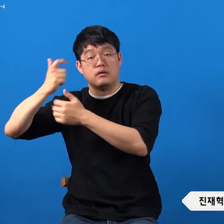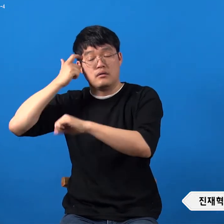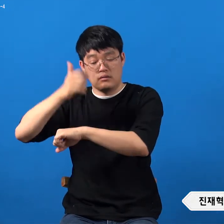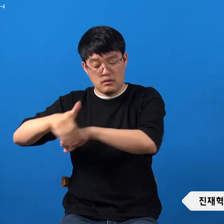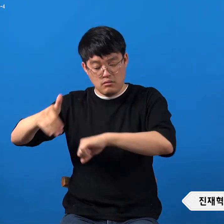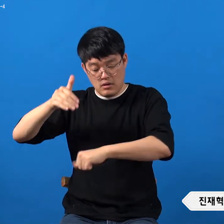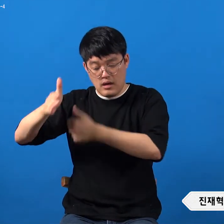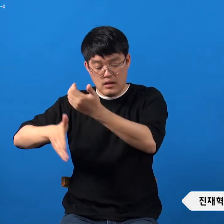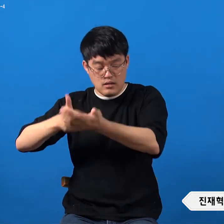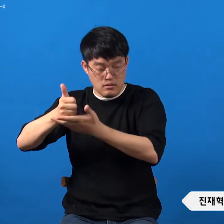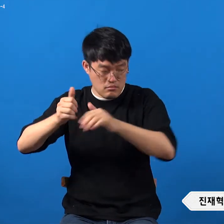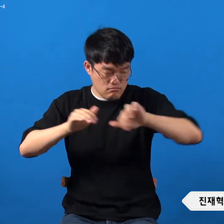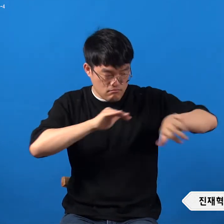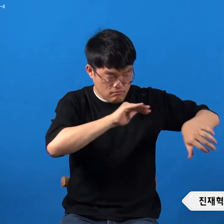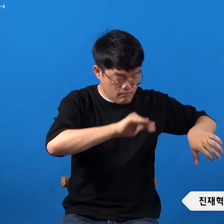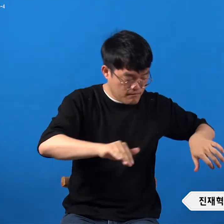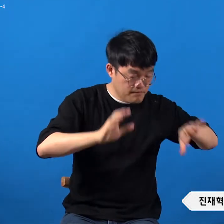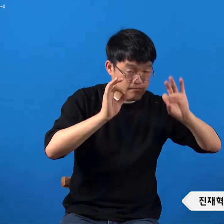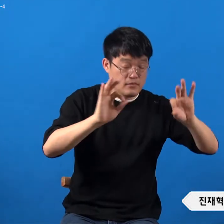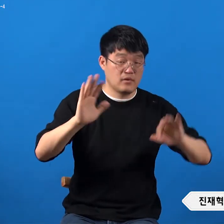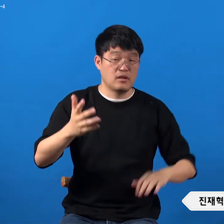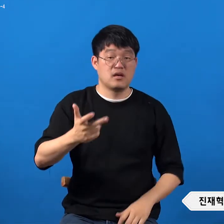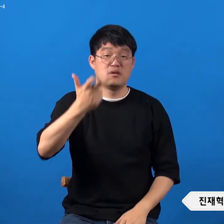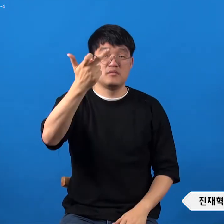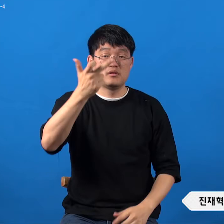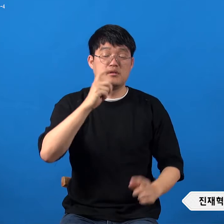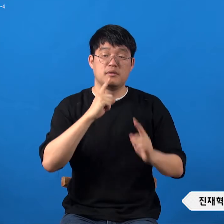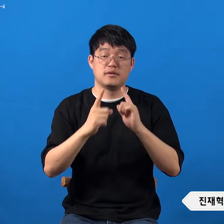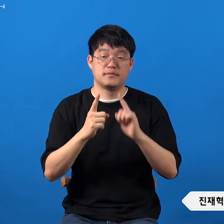하나님의 역사를 봅니다. 17절입니다.